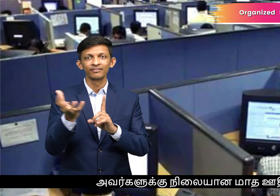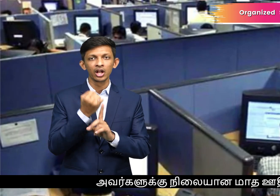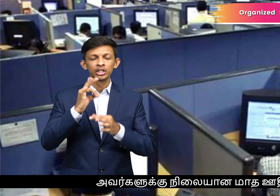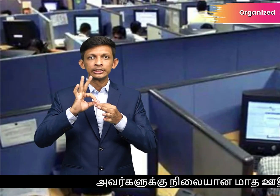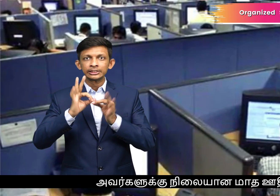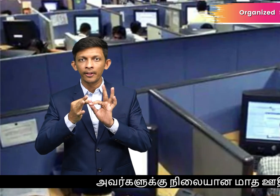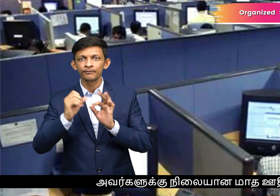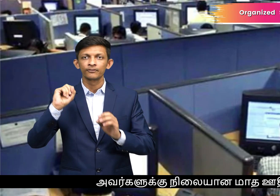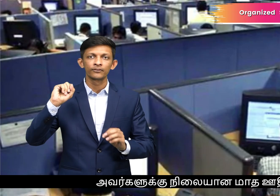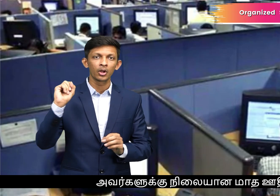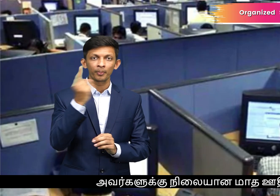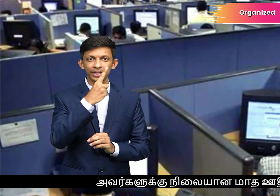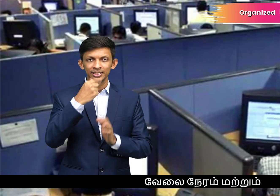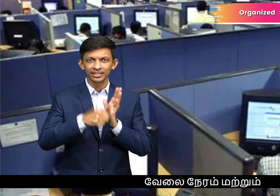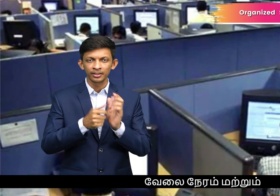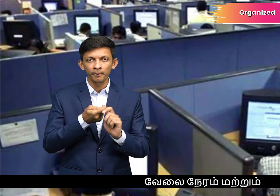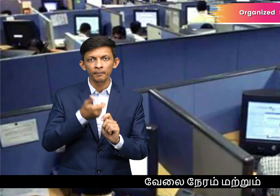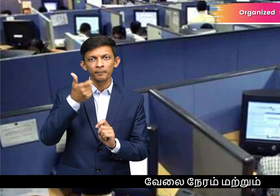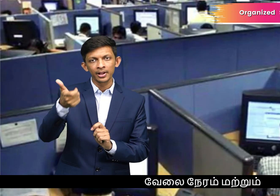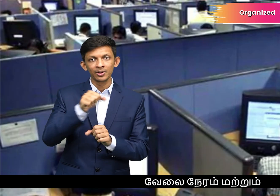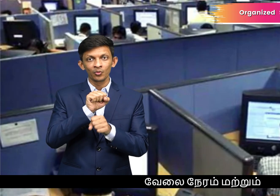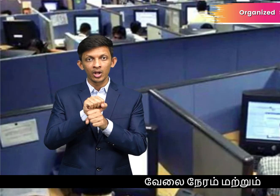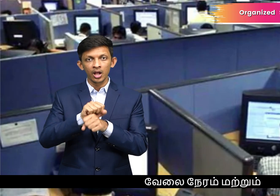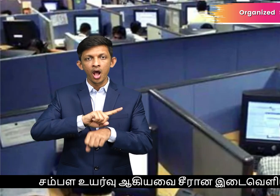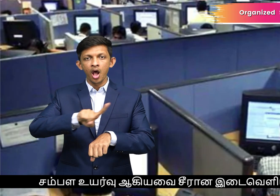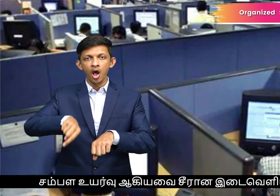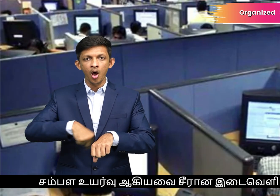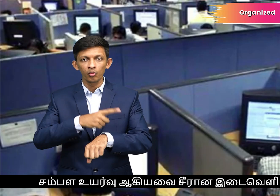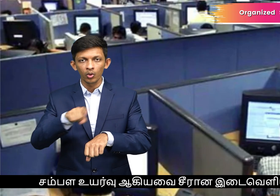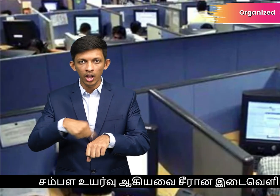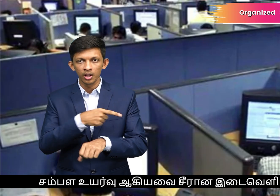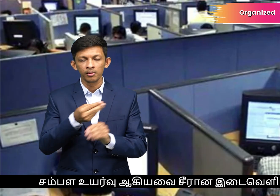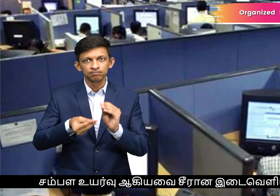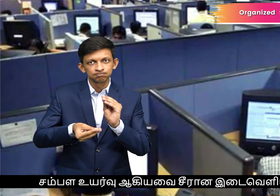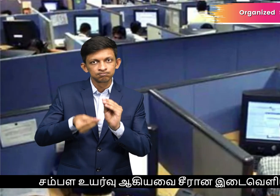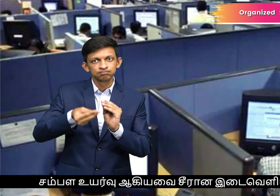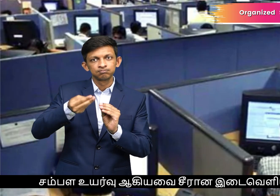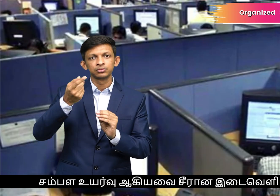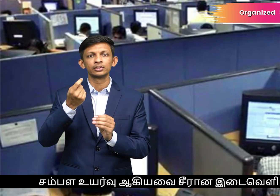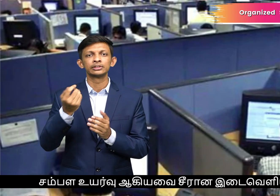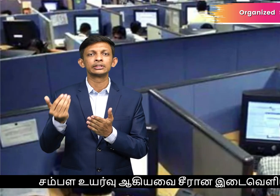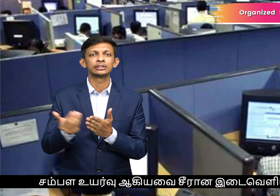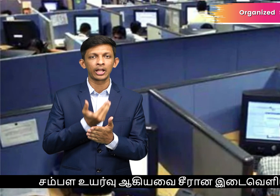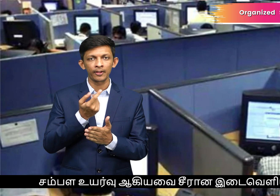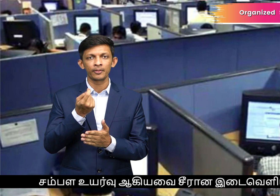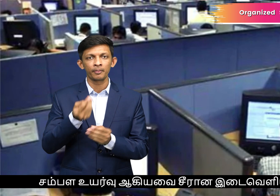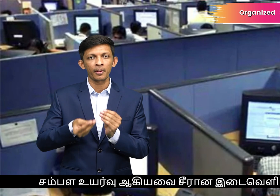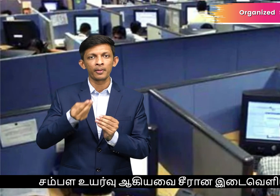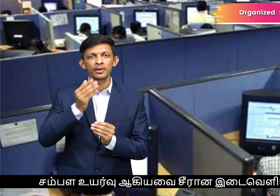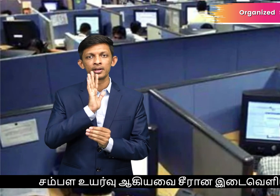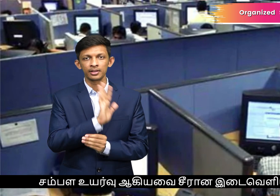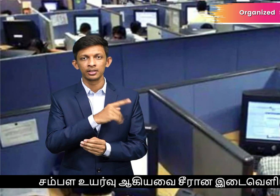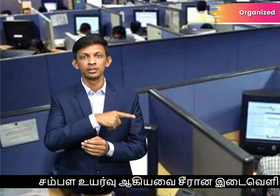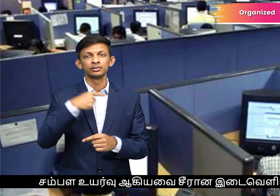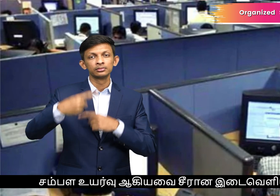அவர்களுக்கு நிலையான மாத ஊதியம், வேலை நேரம் மற்றும் சம்பள உயர்வு ஆகியவை சீரான இடைவெளியில் கிடைக்கும்.